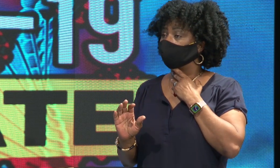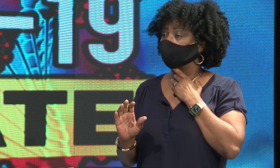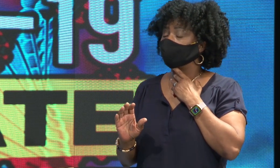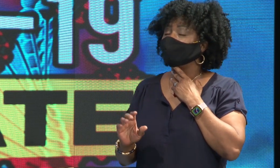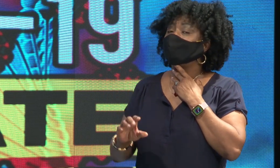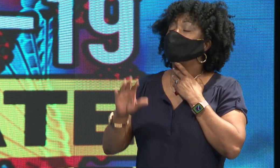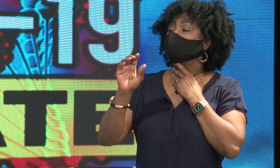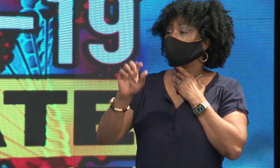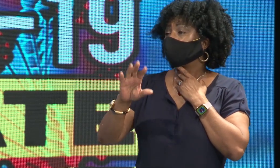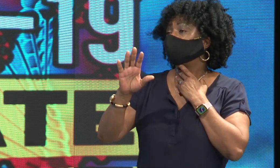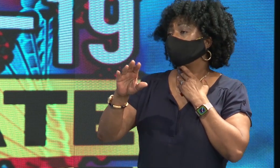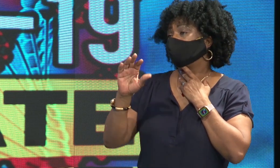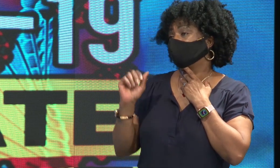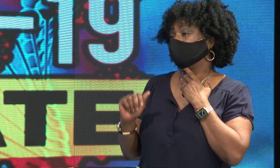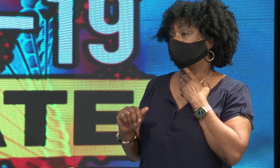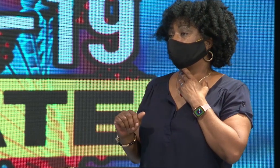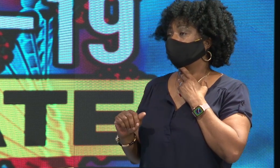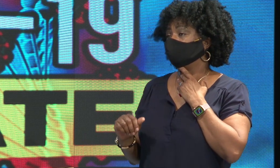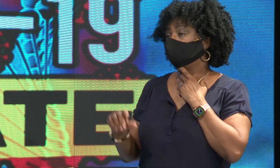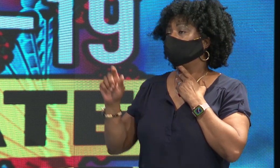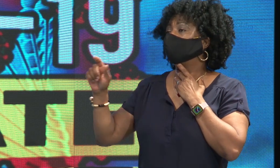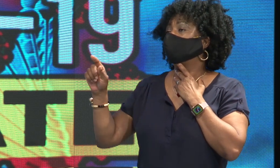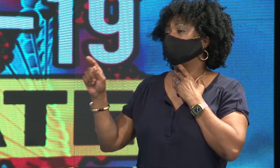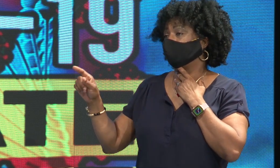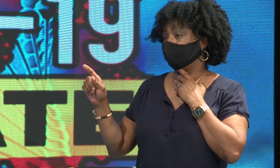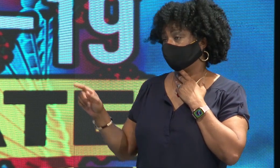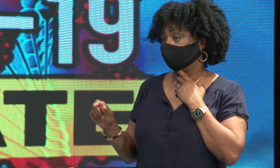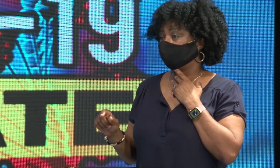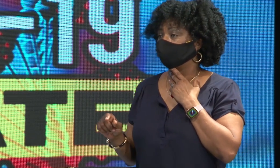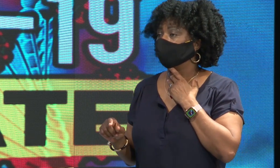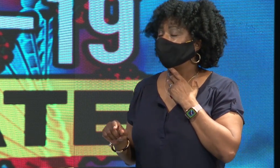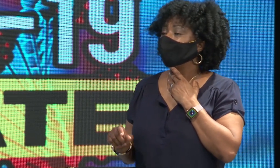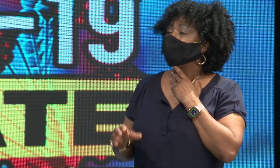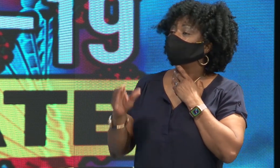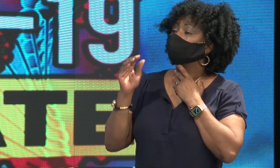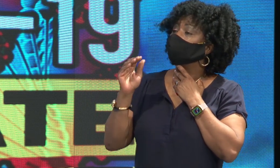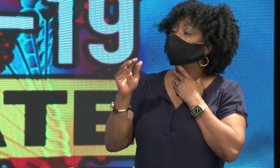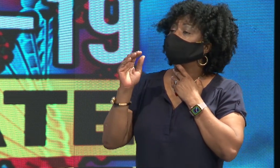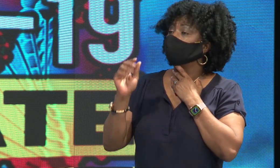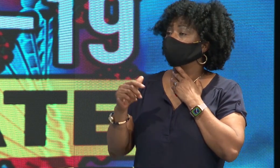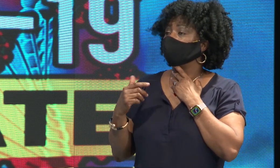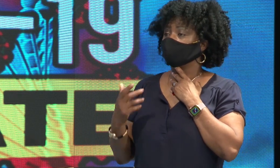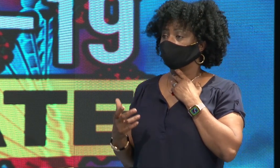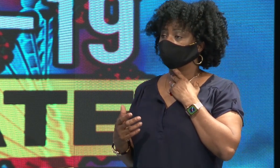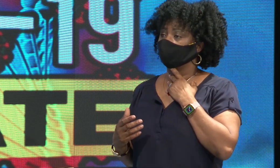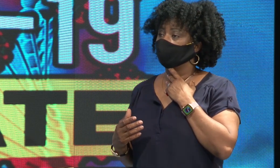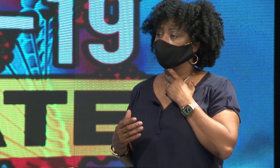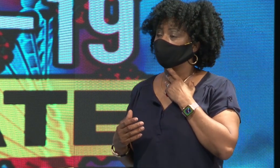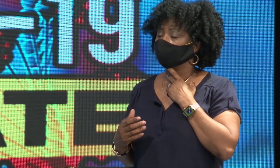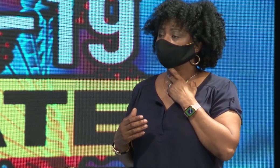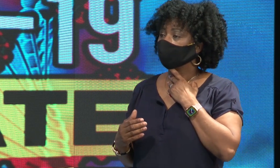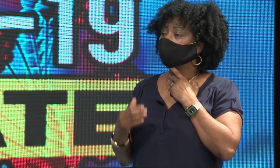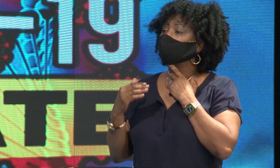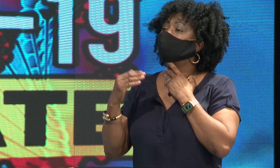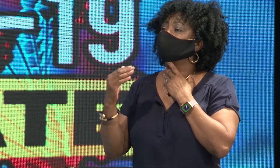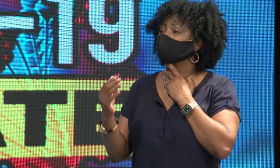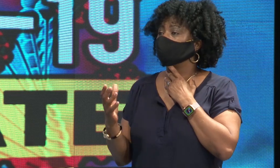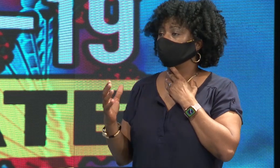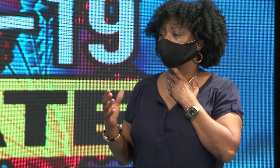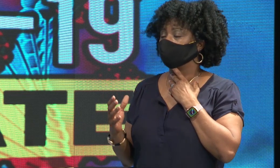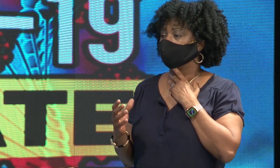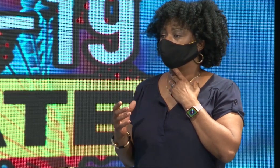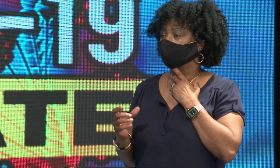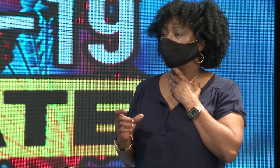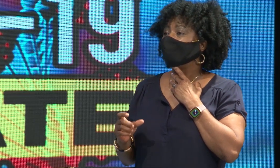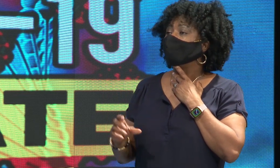of geen COVID, wij gaan nu alvast nadenken hoe we dit jaar kerst gaan vieren. Dus ik hoop dat ik daarmee het antwoord heb gegeven. Ik ben